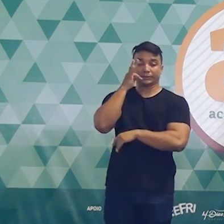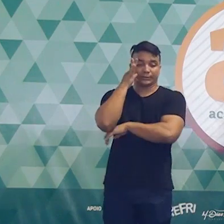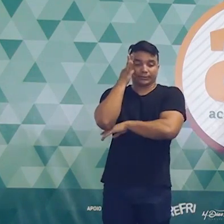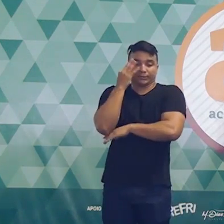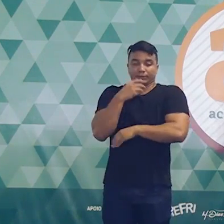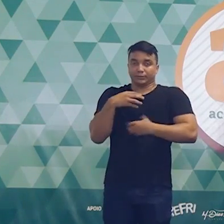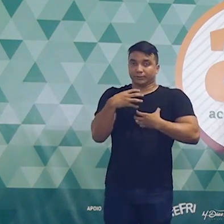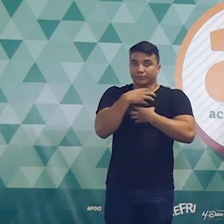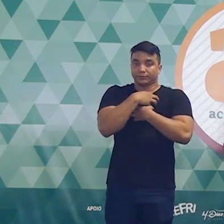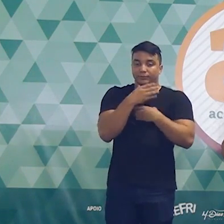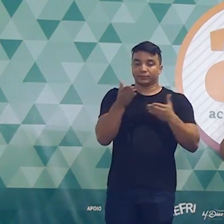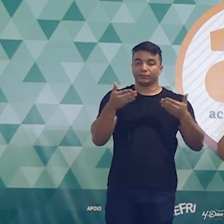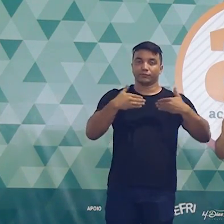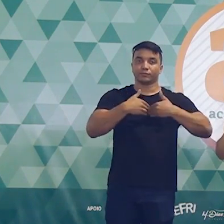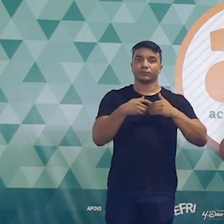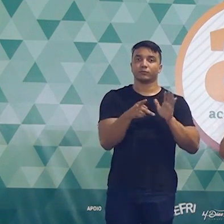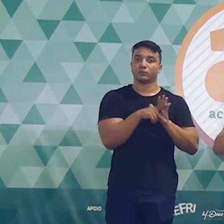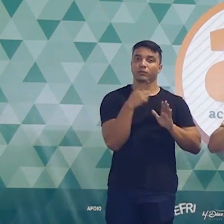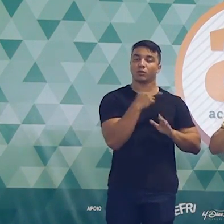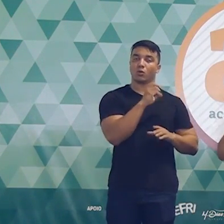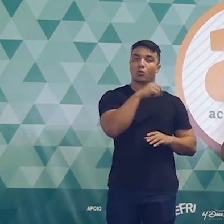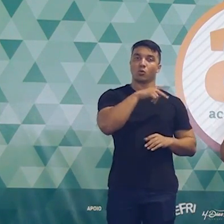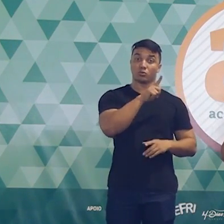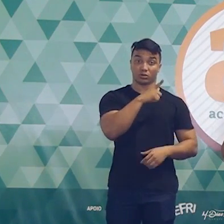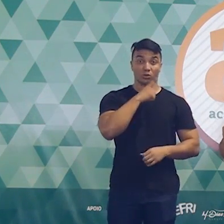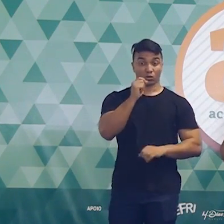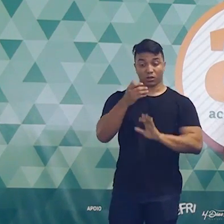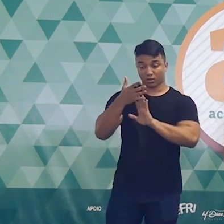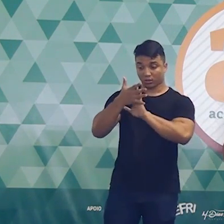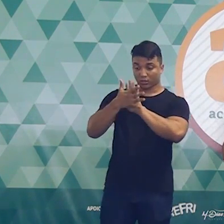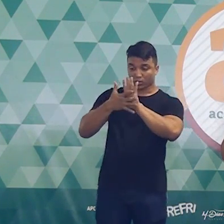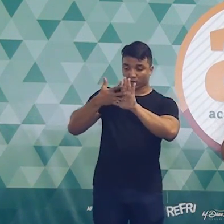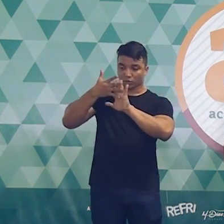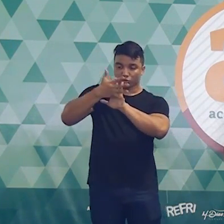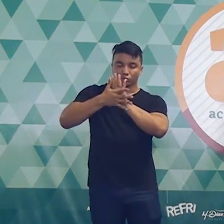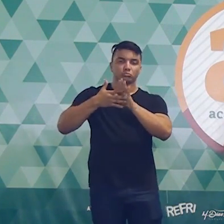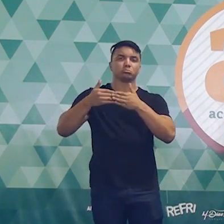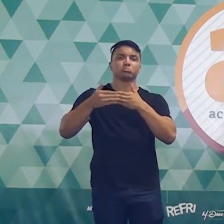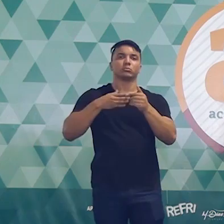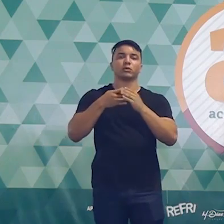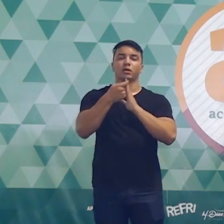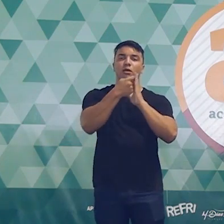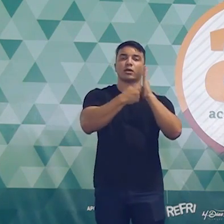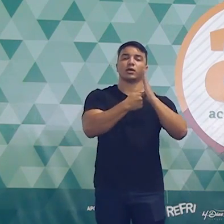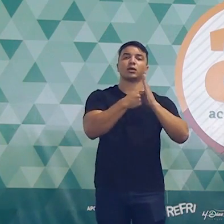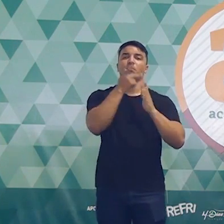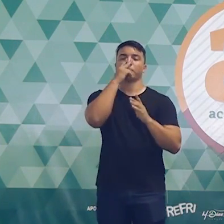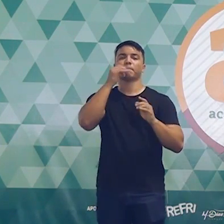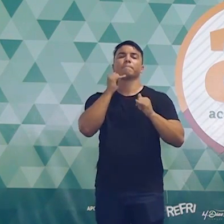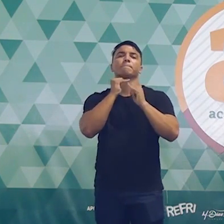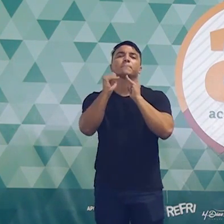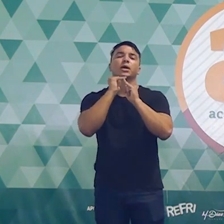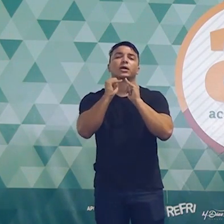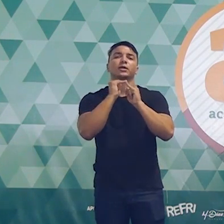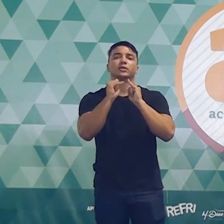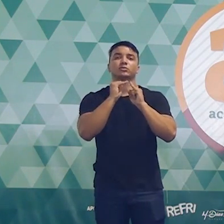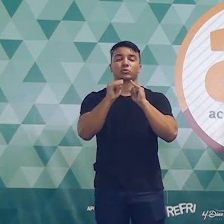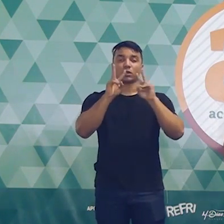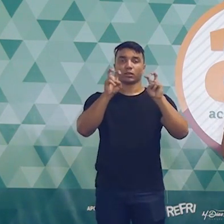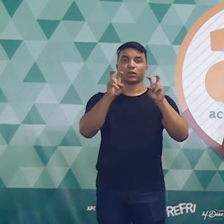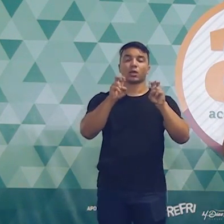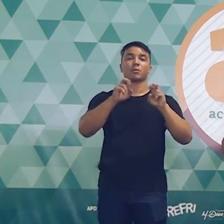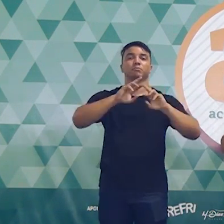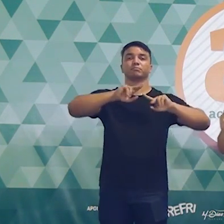ONGs. Vocês entendem que o projeto de texto, o projeto redacional, ele é muito similar para vários